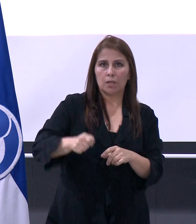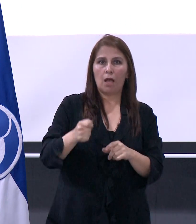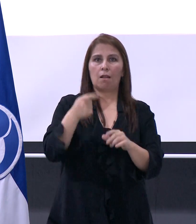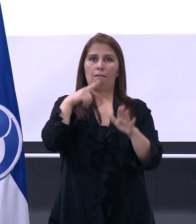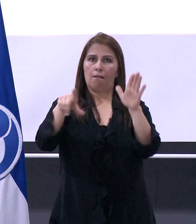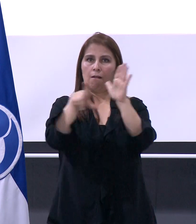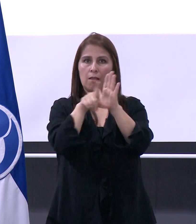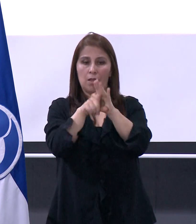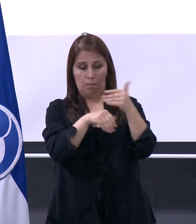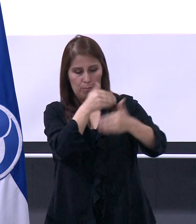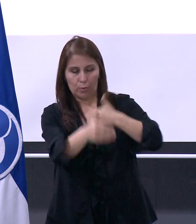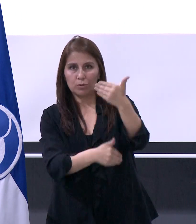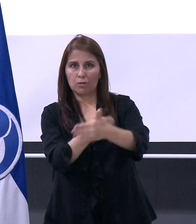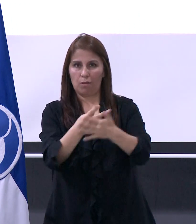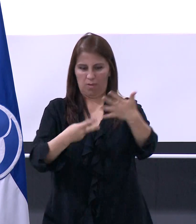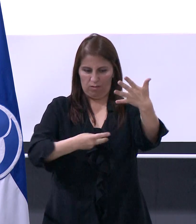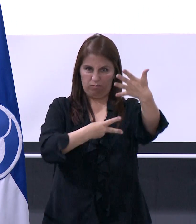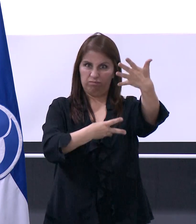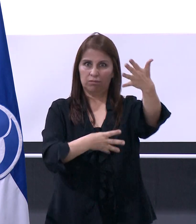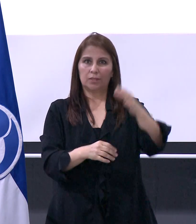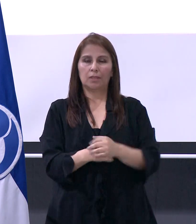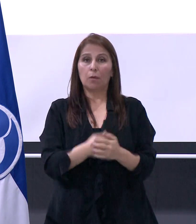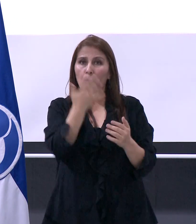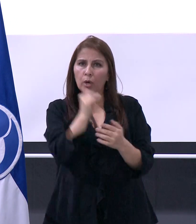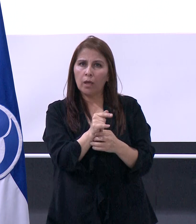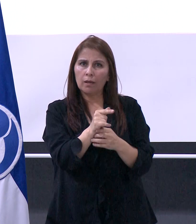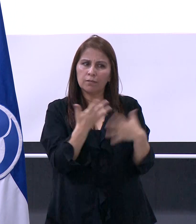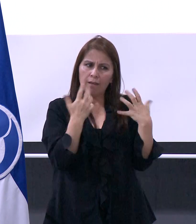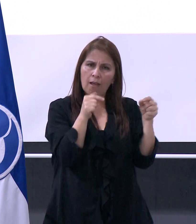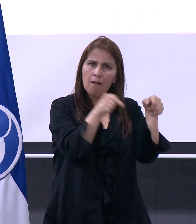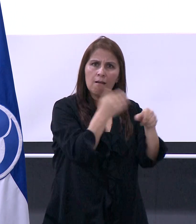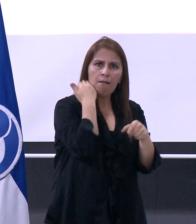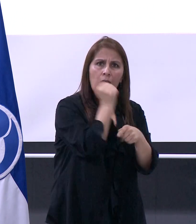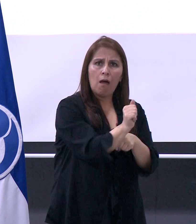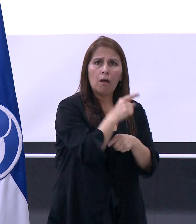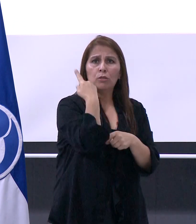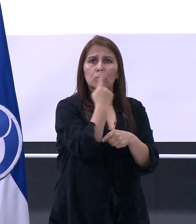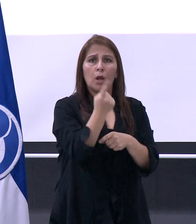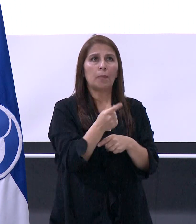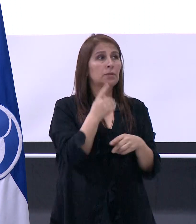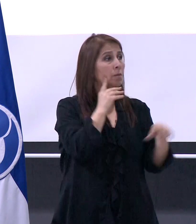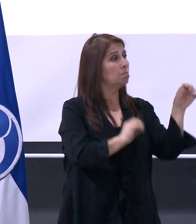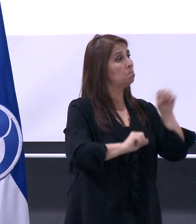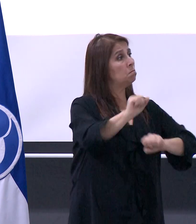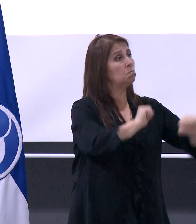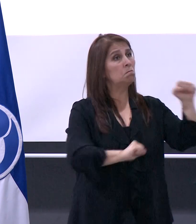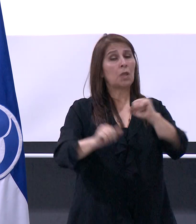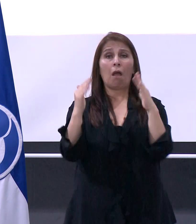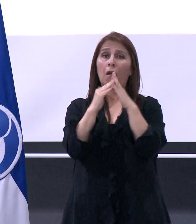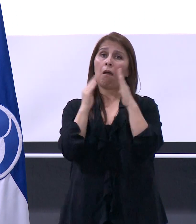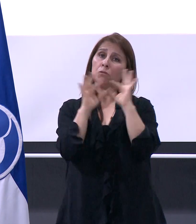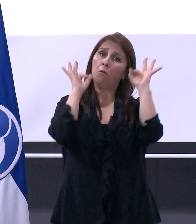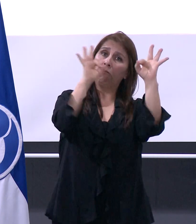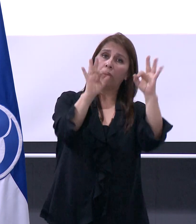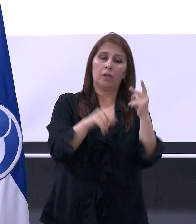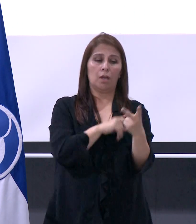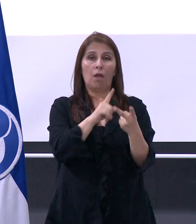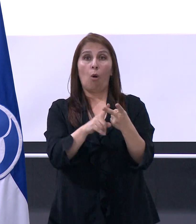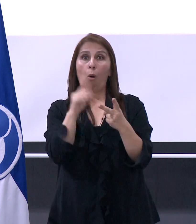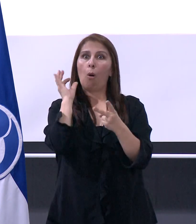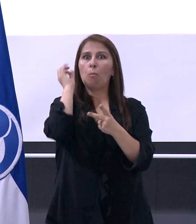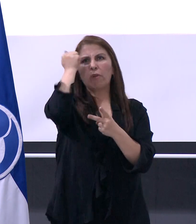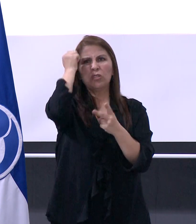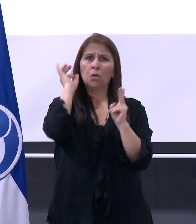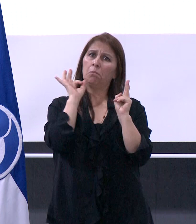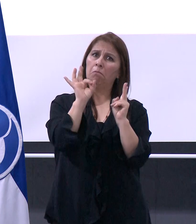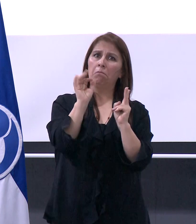y procedimental esto porque se esperaba que las mujeres no debían ser sólo buenas amas de casa o buenas maestras sino que